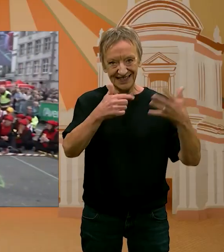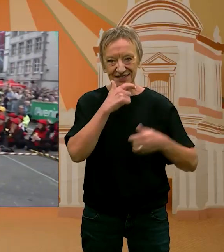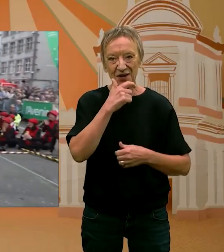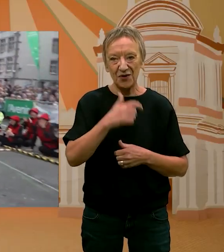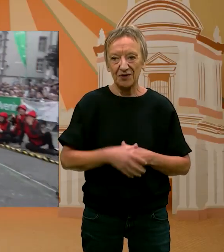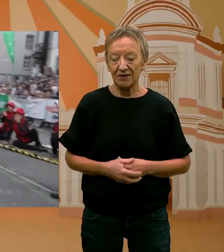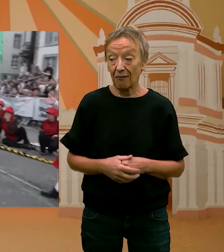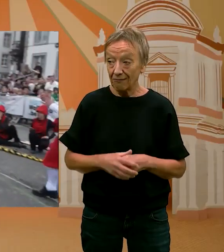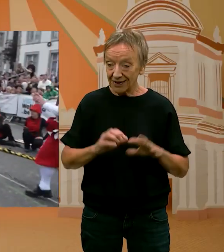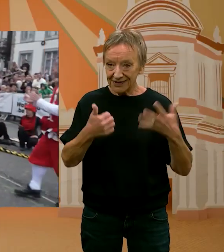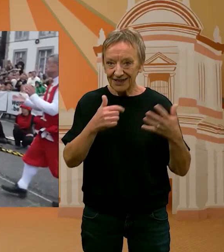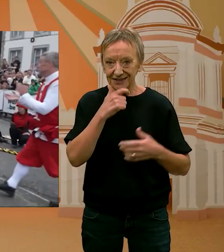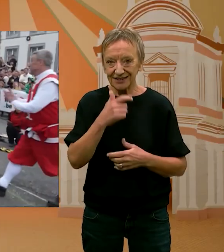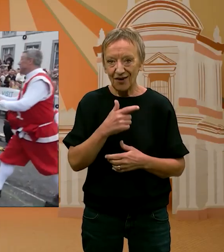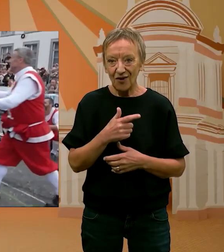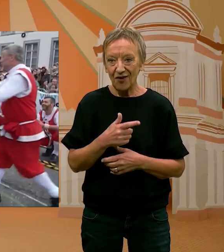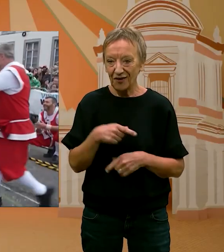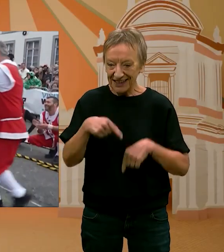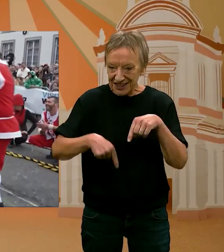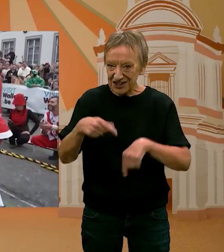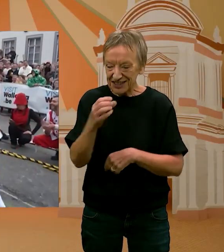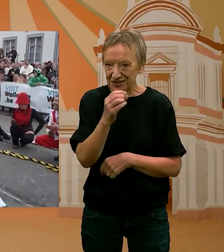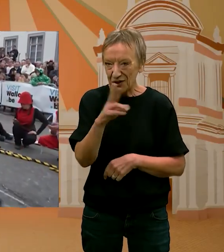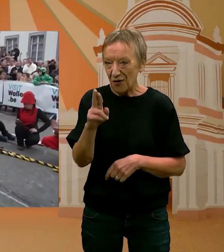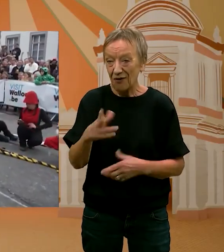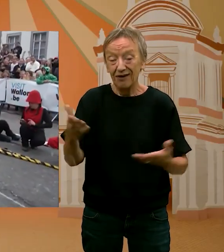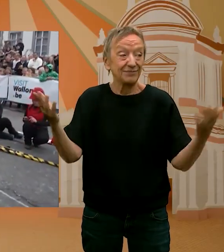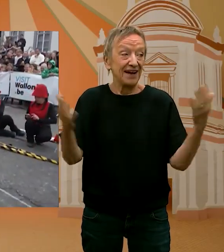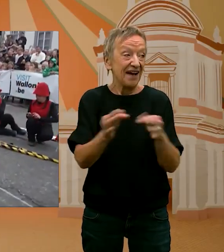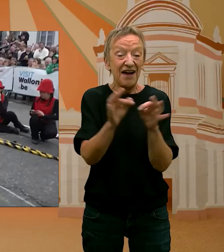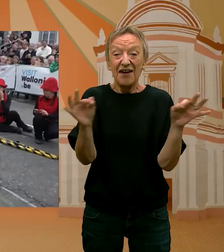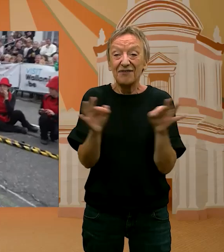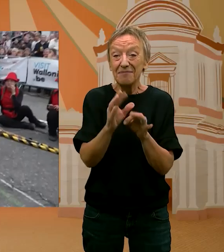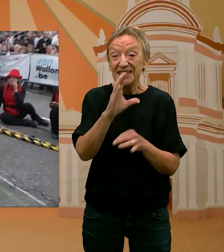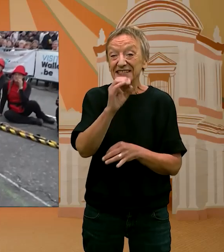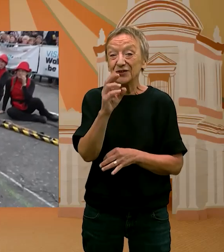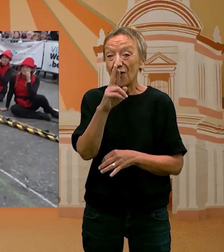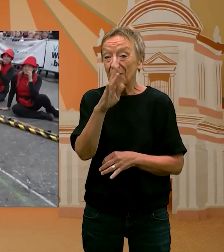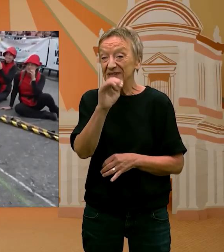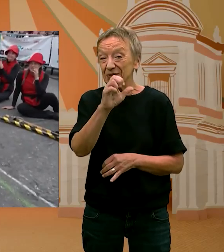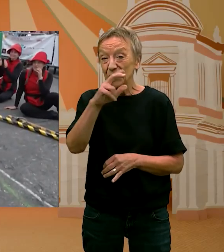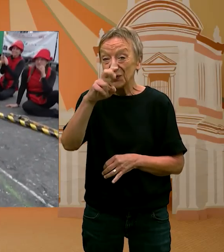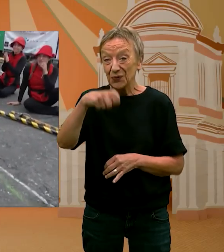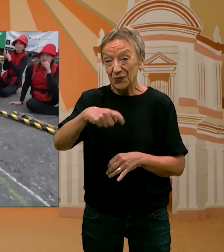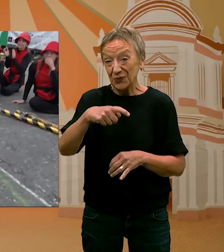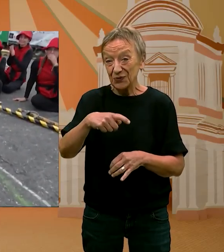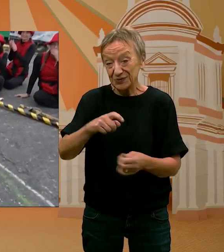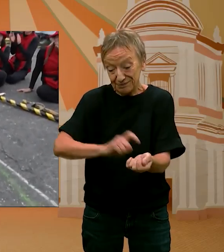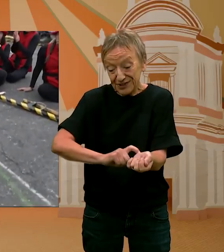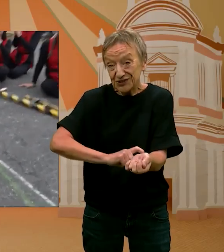d'or. Enfin voilà, c'est les Corbiot quoi. C'est du sang des chasses, de bois des chasses qui coule dans vos veines. Bah oui et non.